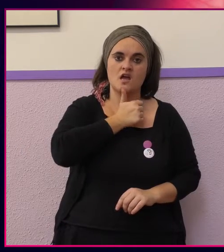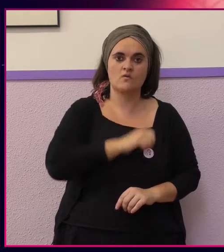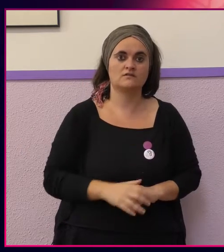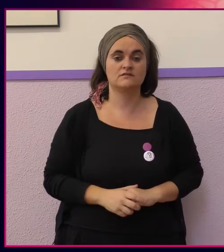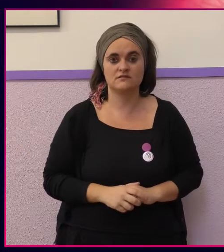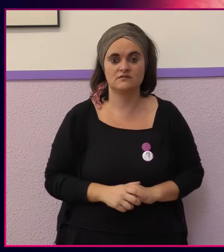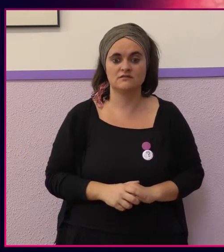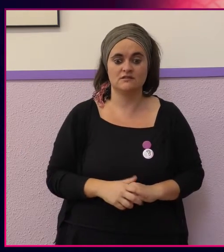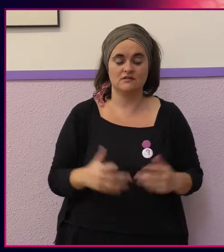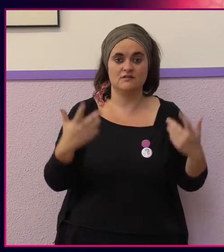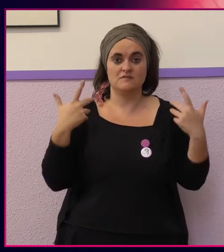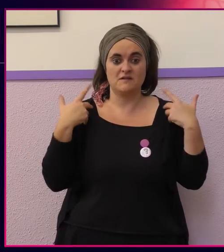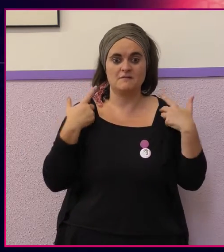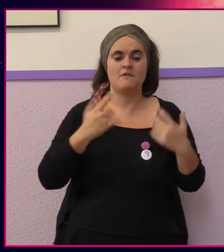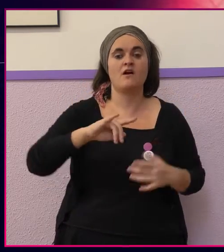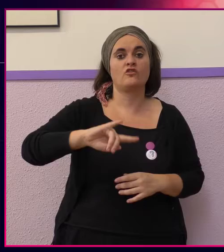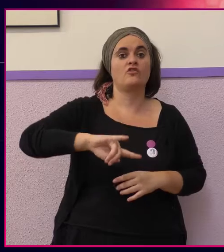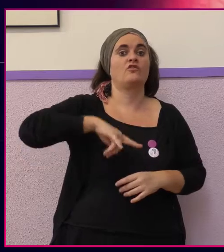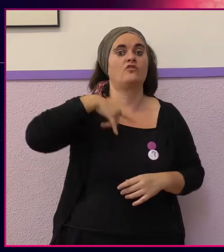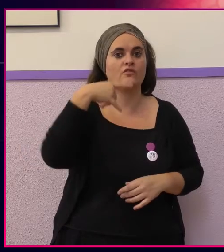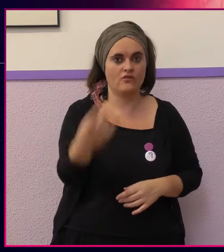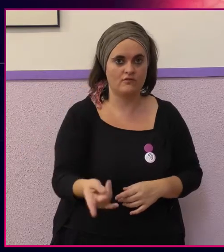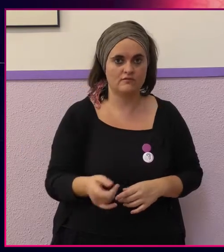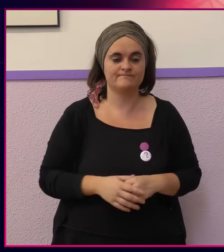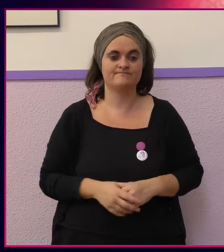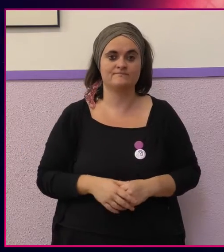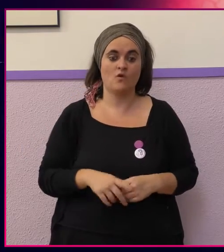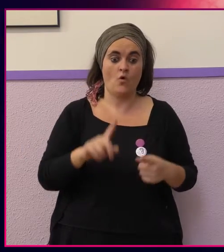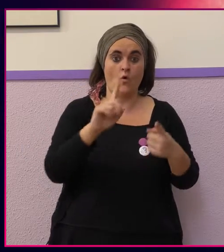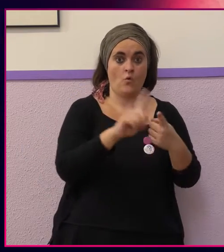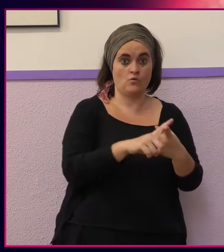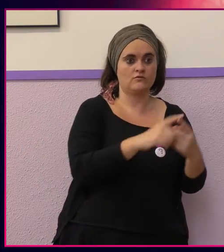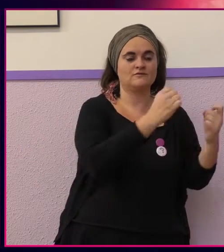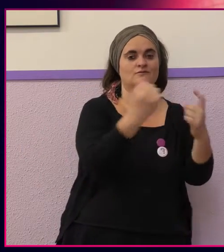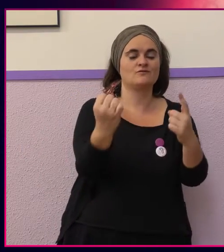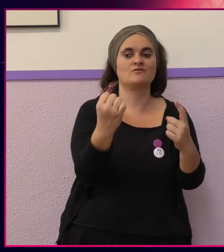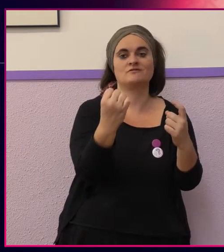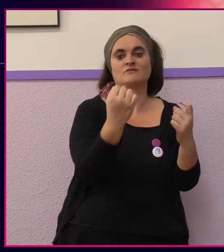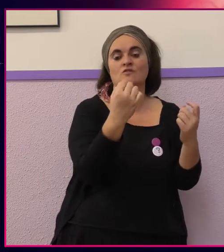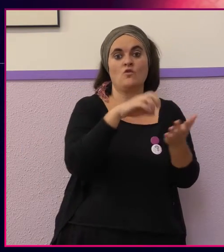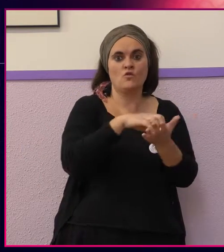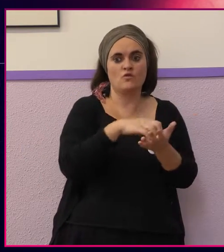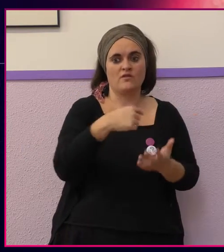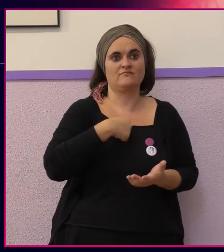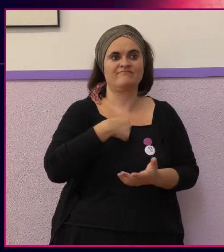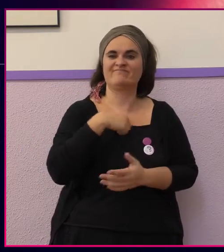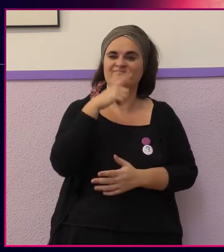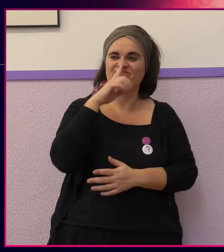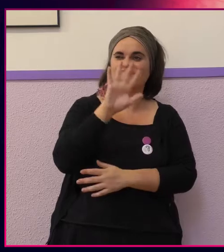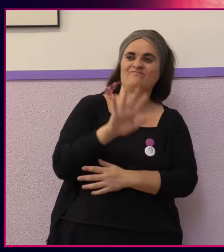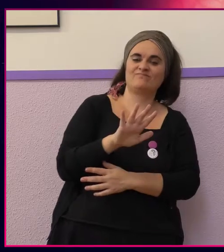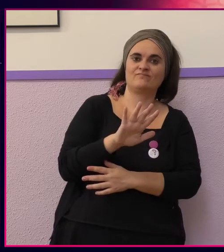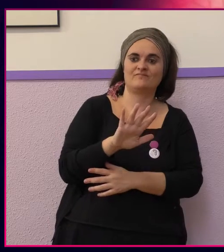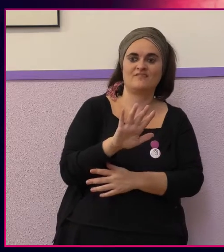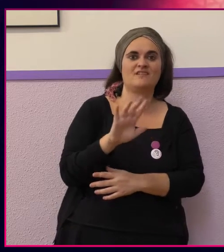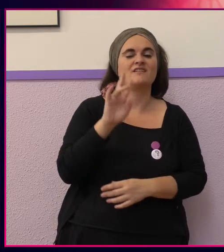encuentran con una doble victimización con el cuestionamiento de las instituciones y como hemos visto